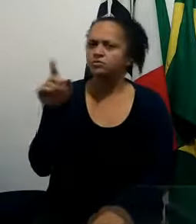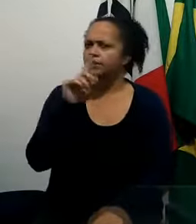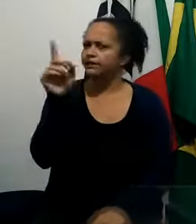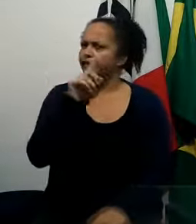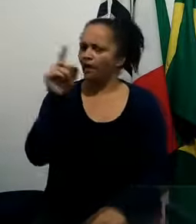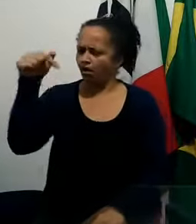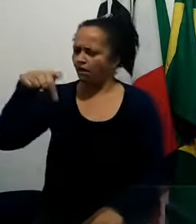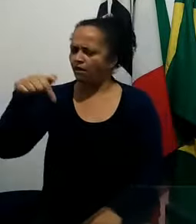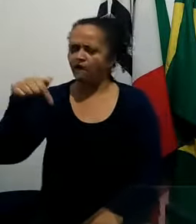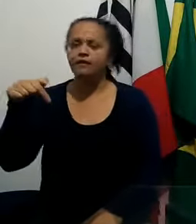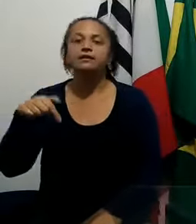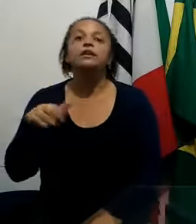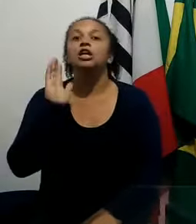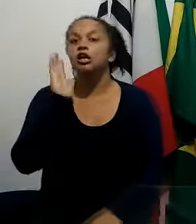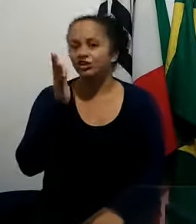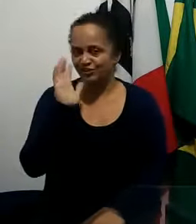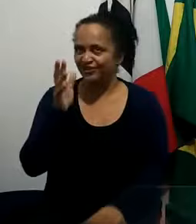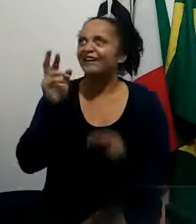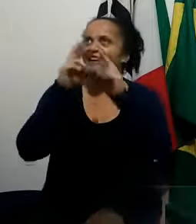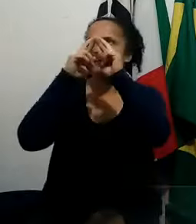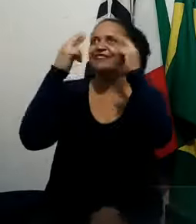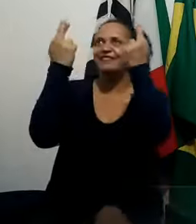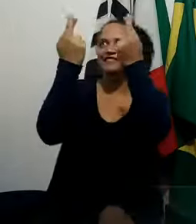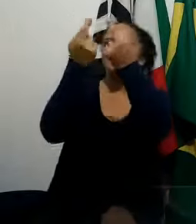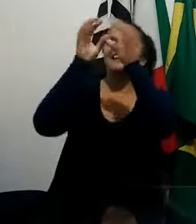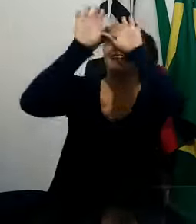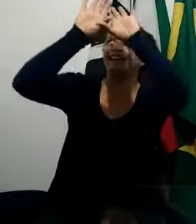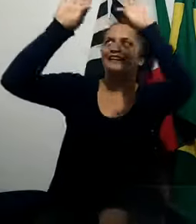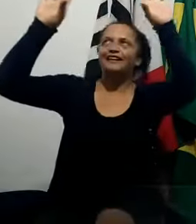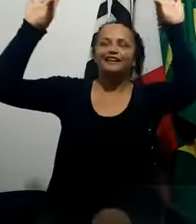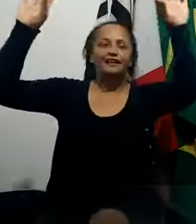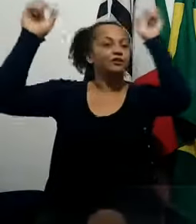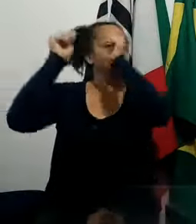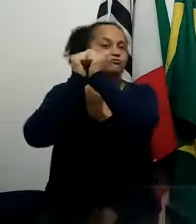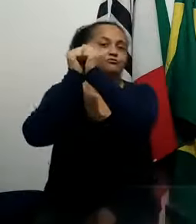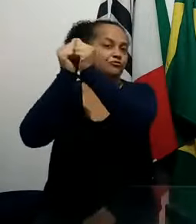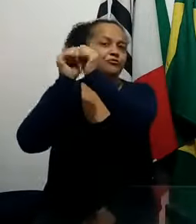estará com Cristo no paraíso. Então, essa